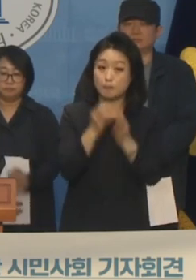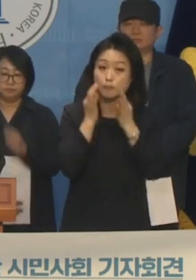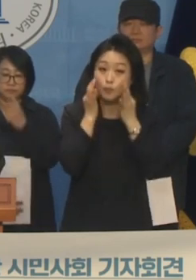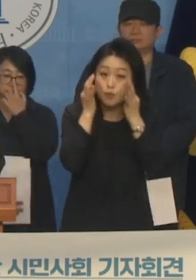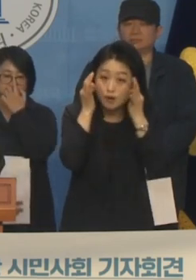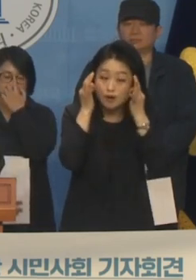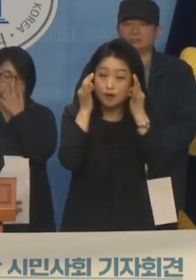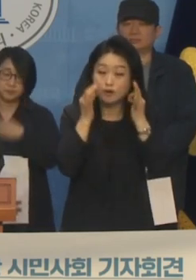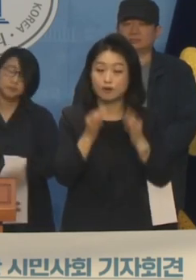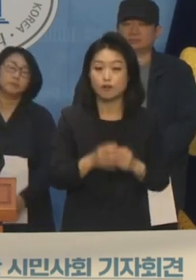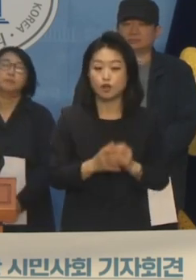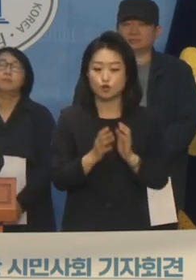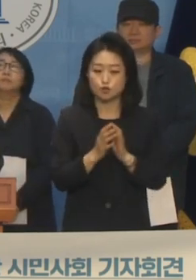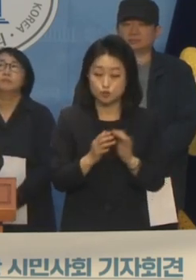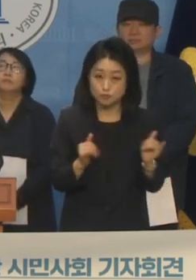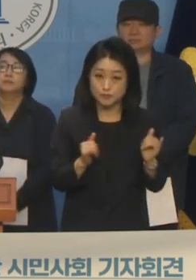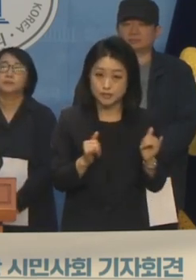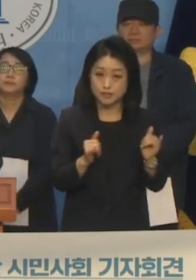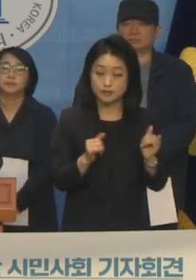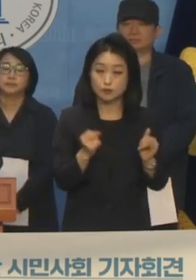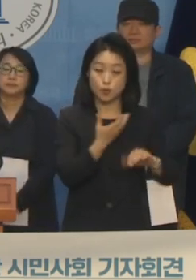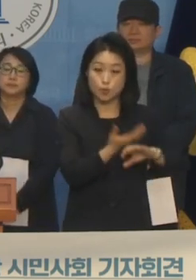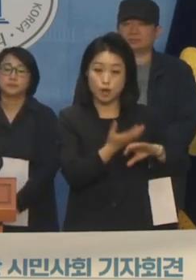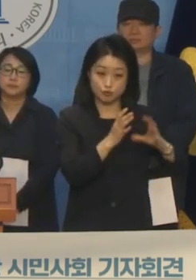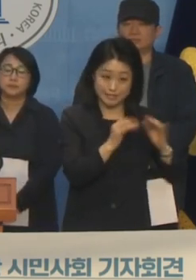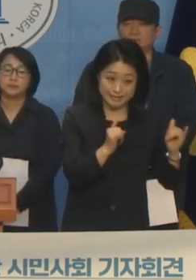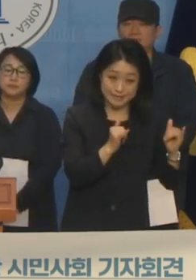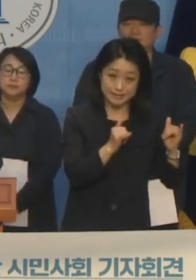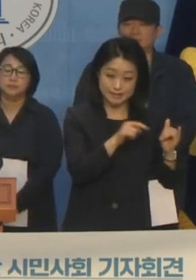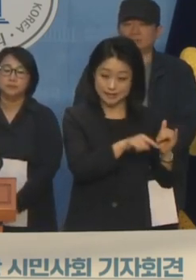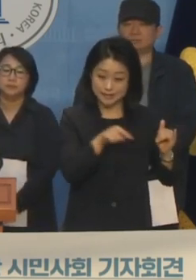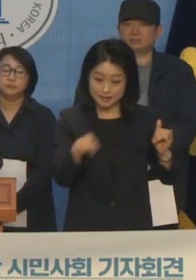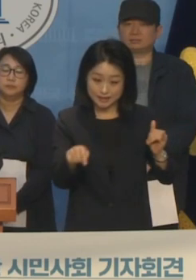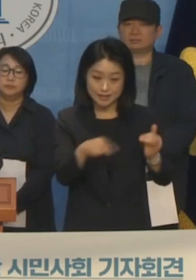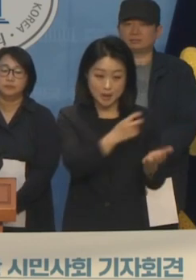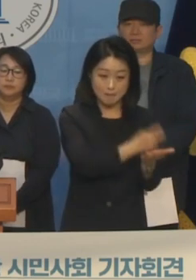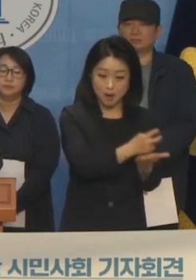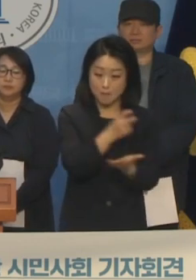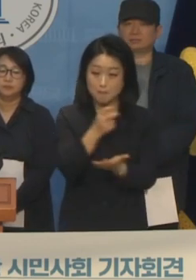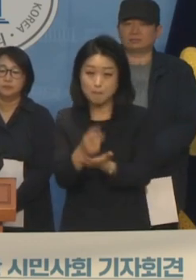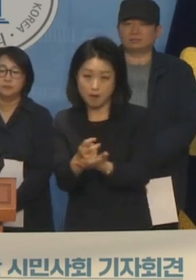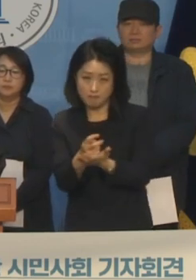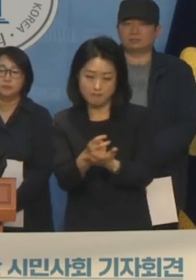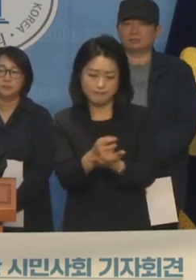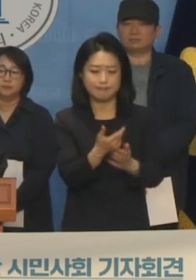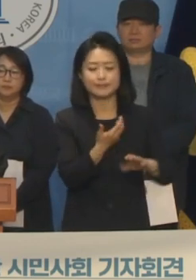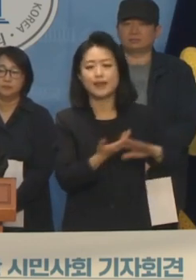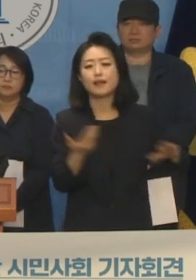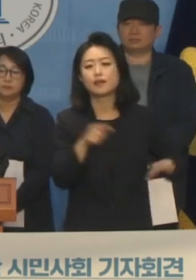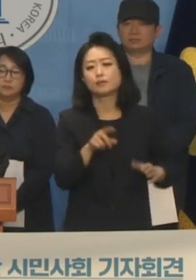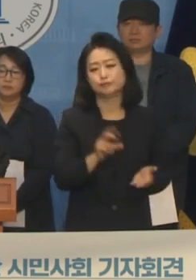노력은 국민인 아동과 외국인 아동을 경계짓는 법 체계를 넘지 못하였습니다.